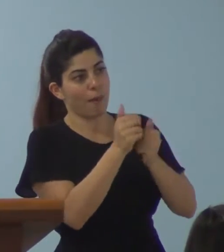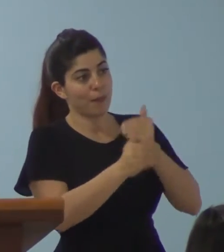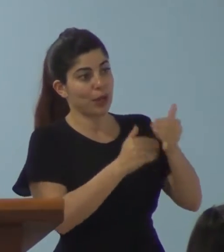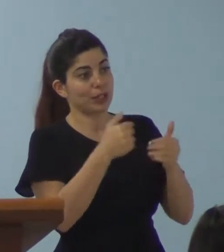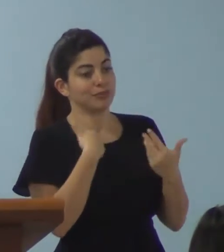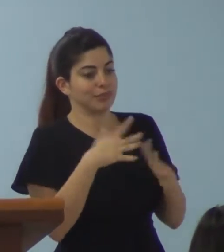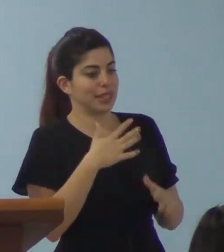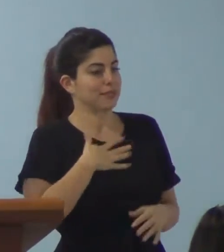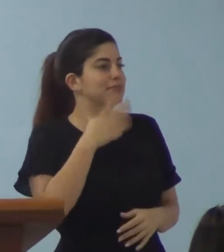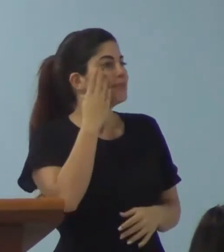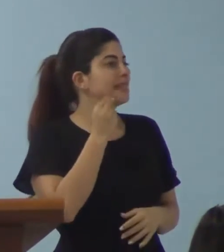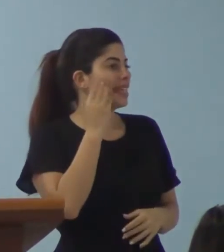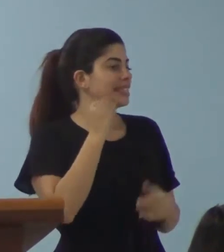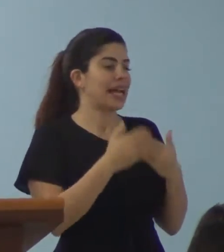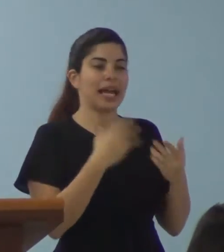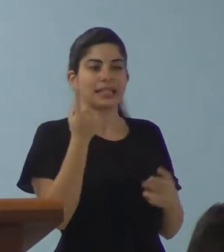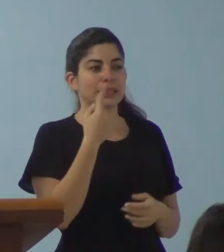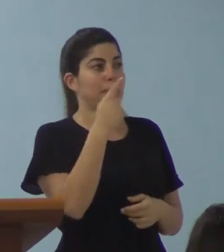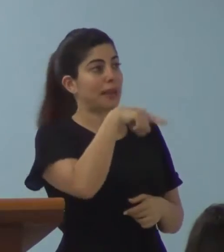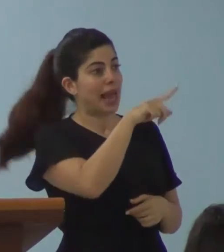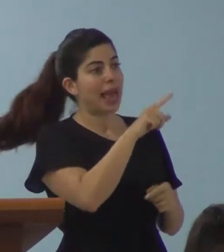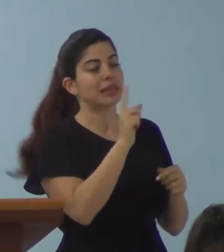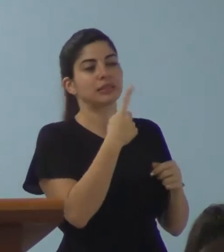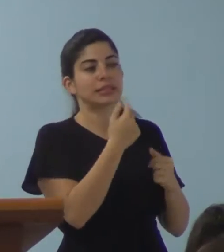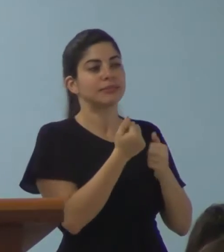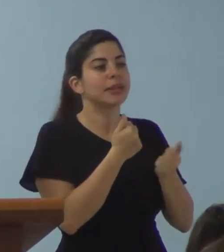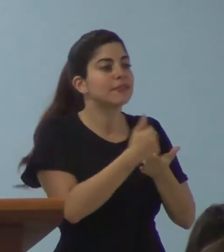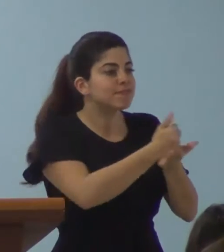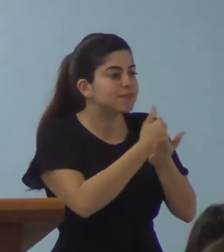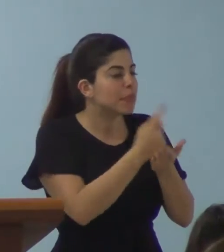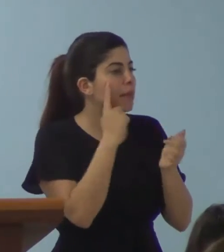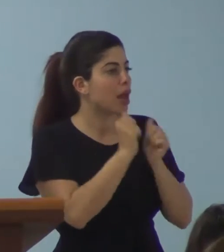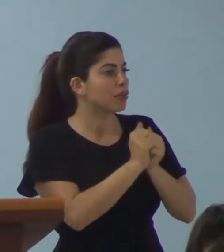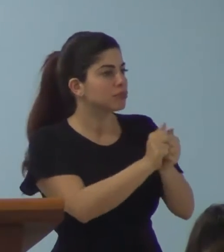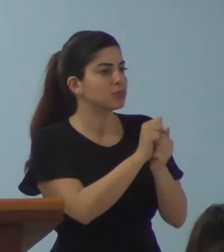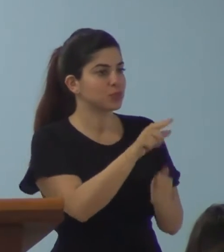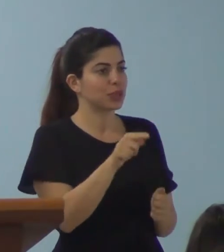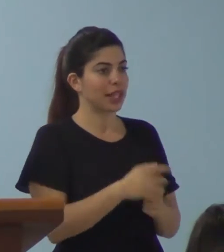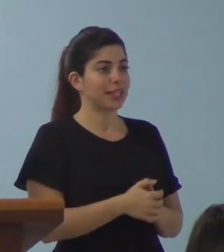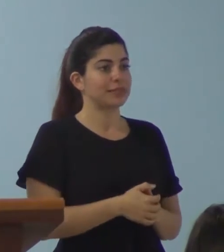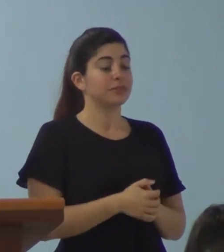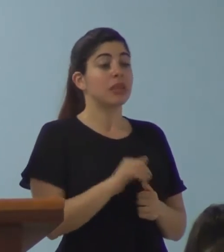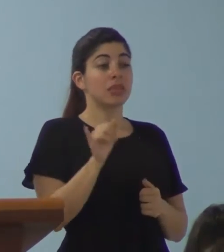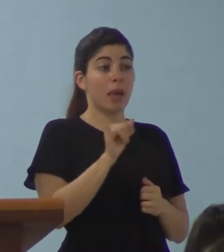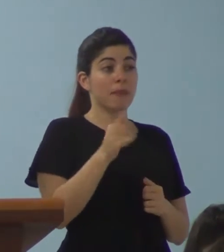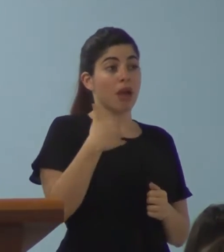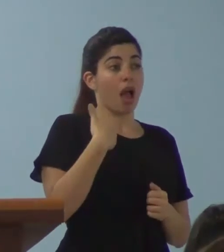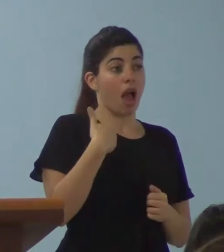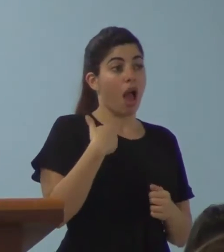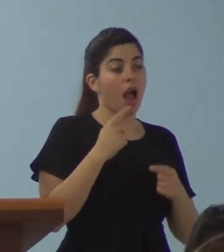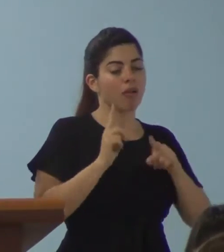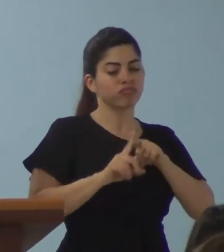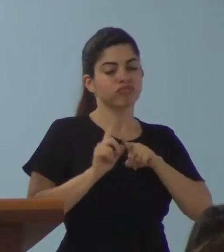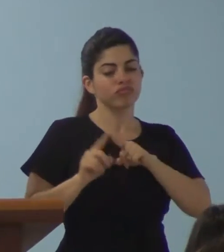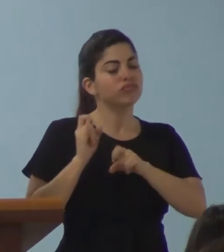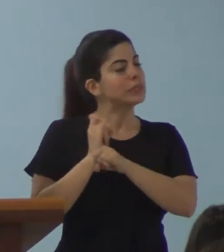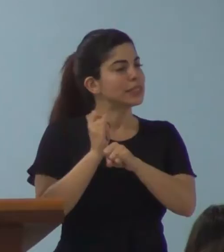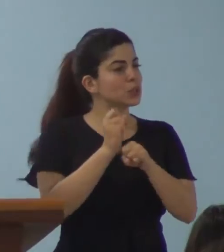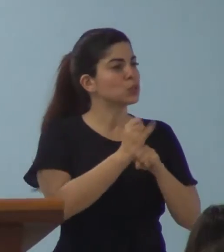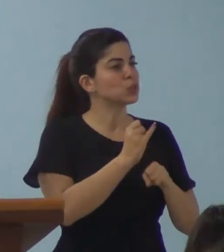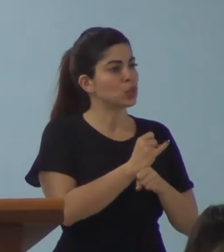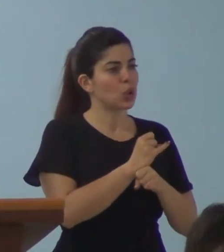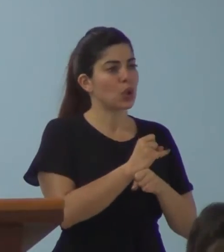digo por experiencia propia, generalmente ellos van a estar ahí para acompañarles. Y disponen también de un conjunto de